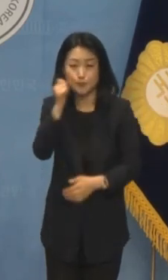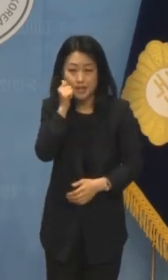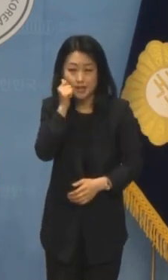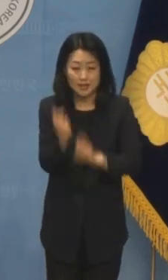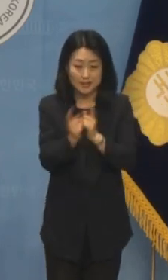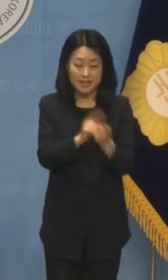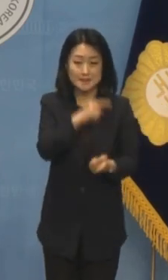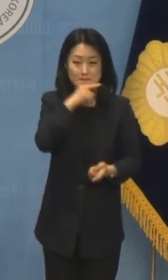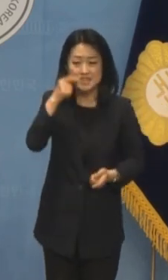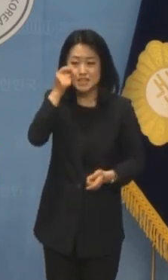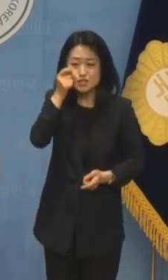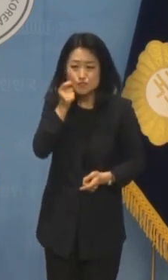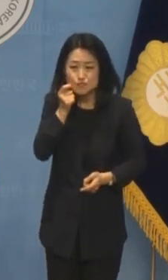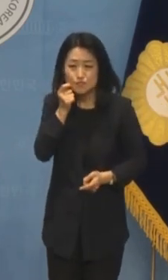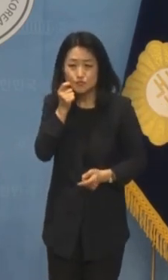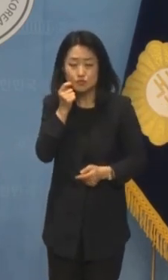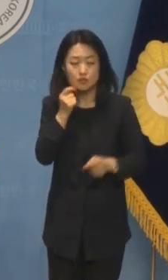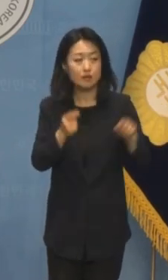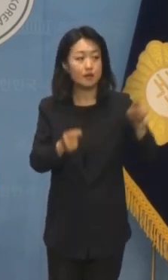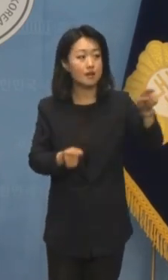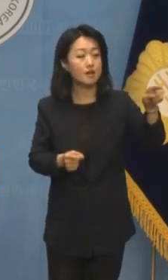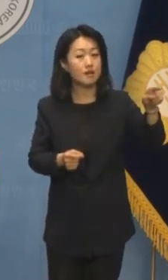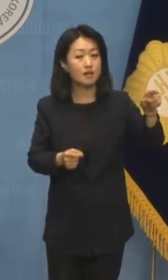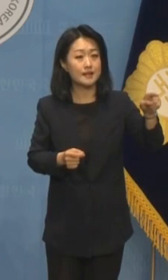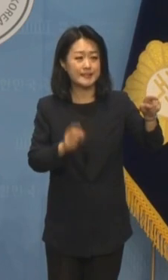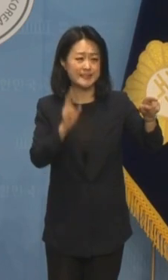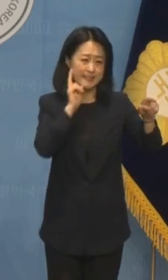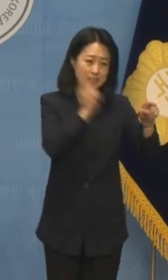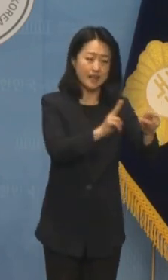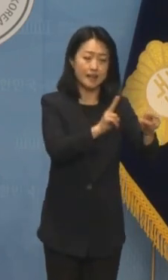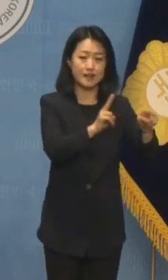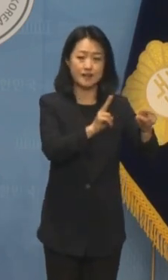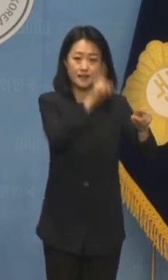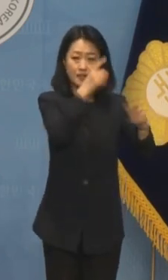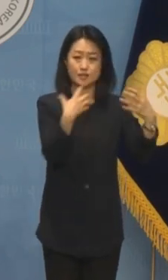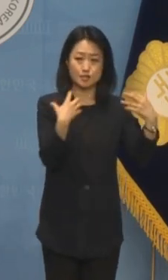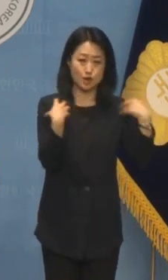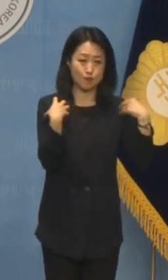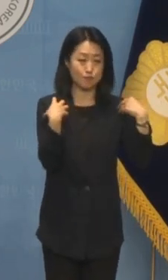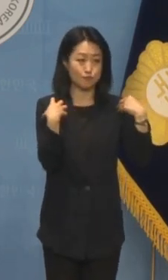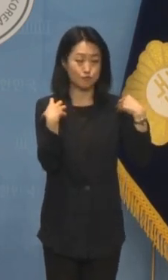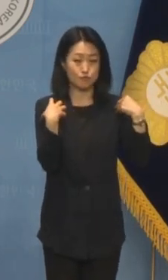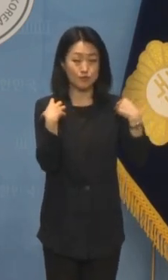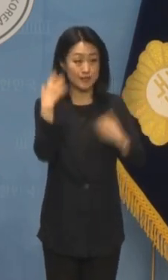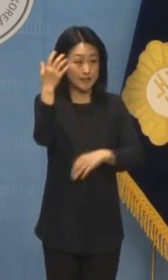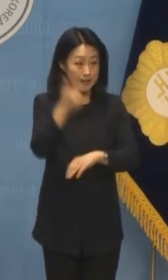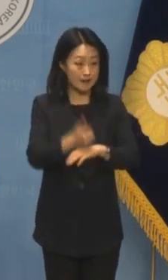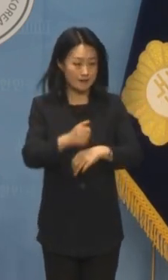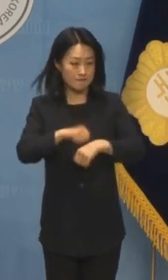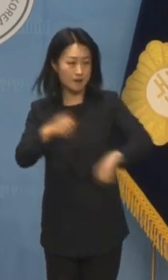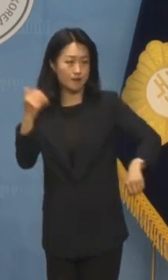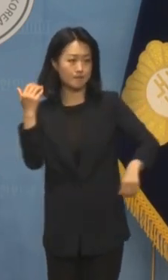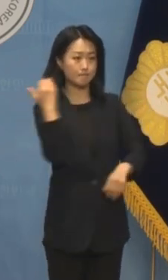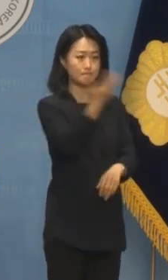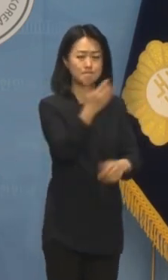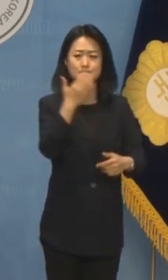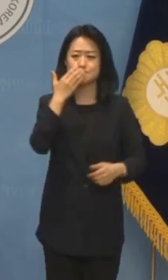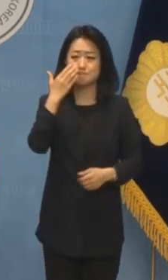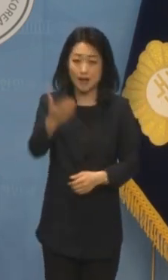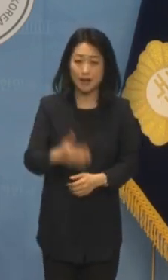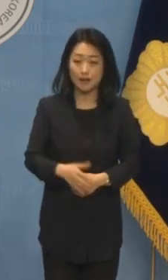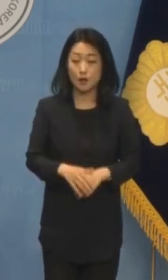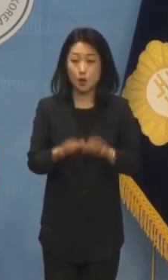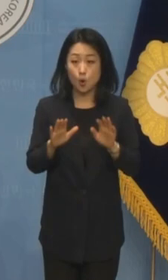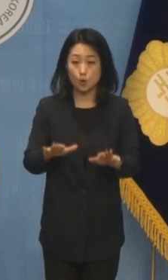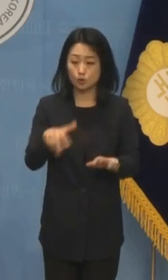망정 피눈물 나게 하는 잔인한 정권의 끝을 조국 혁신당이 잘 알게 해드리겠습니다.